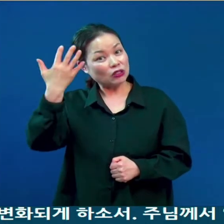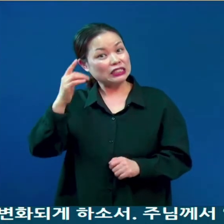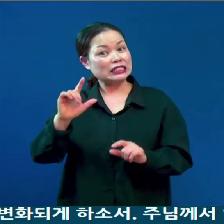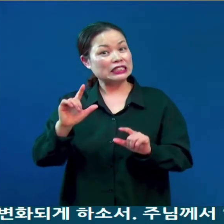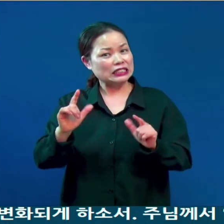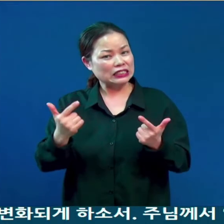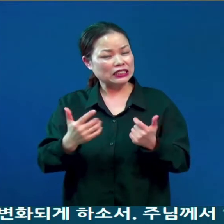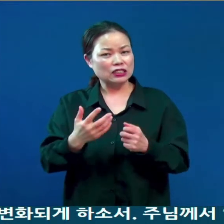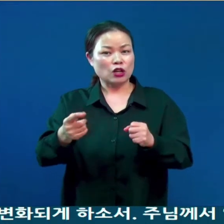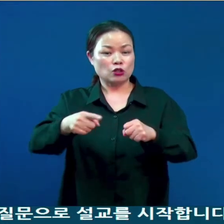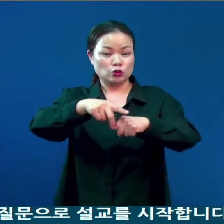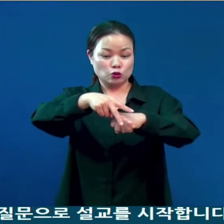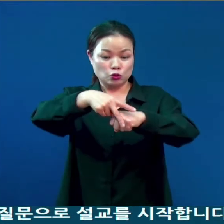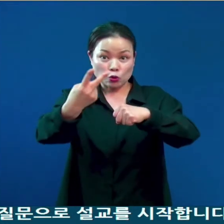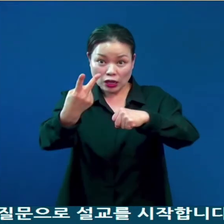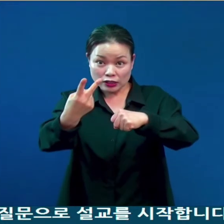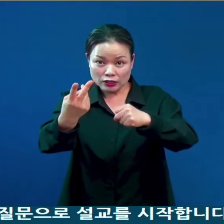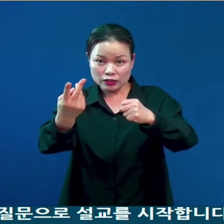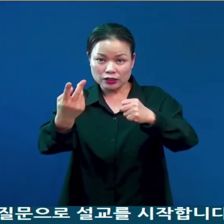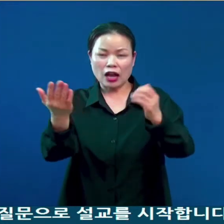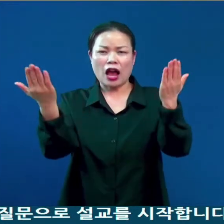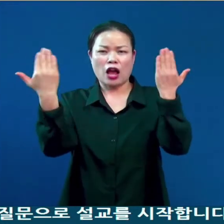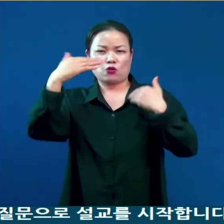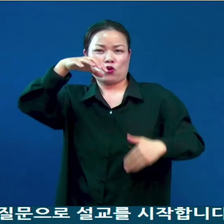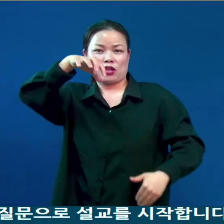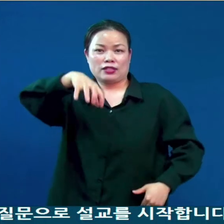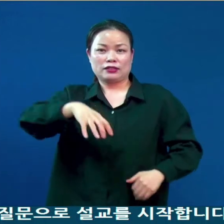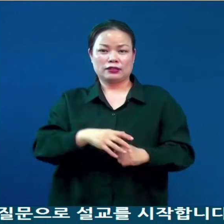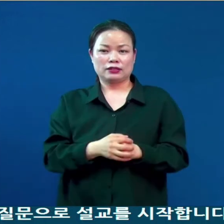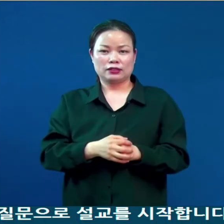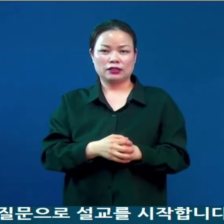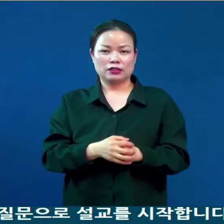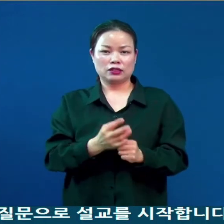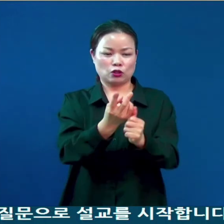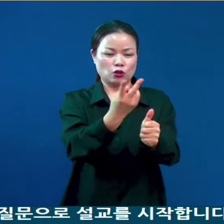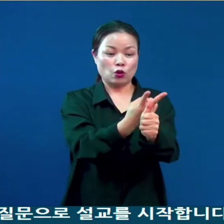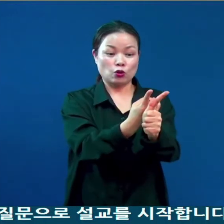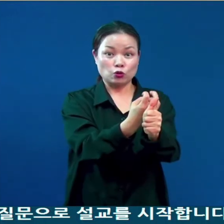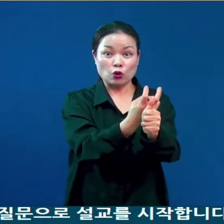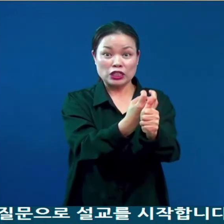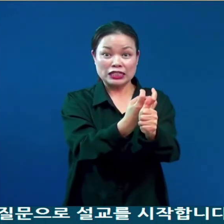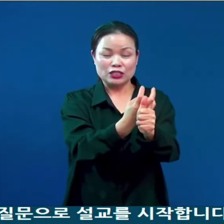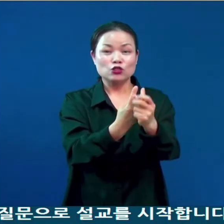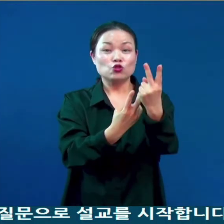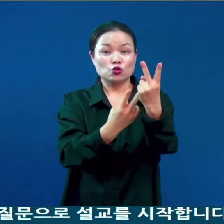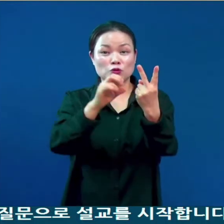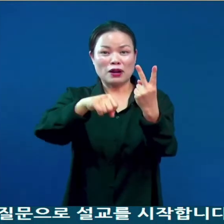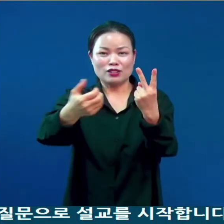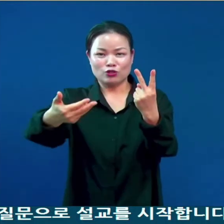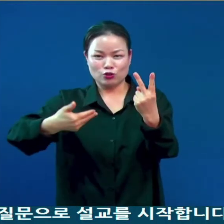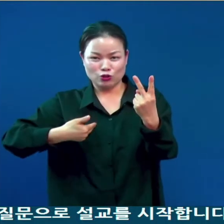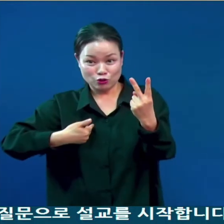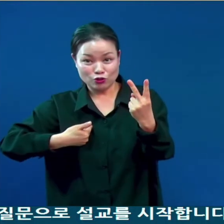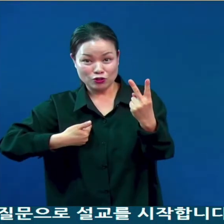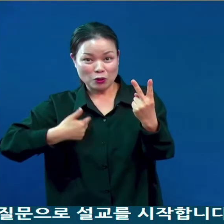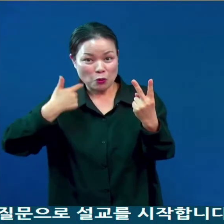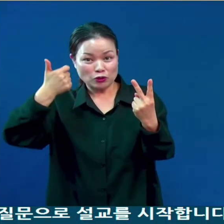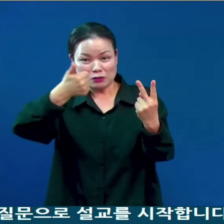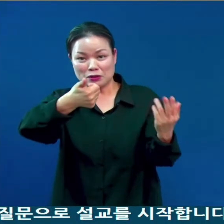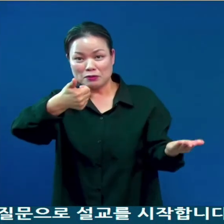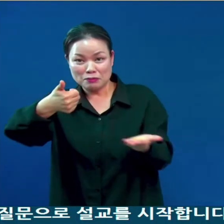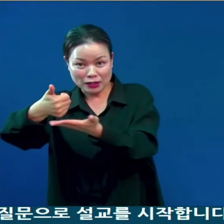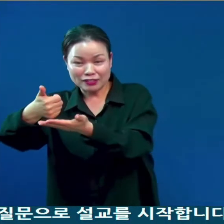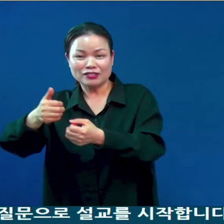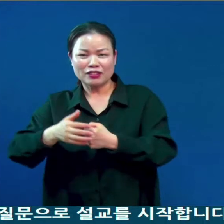뭐냐면 초등학교 2학년 때 갑자기 학교에서 이렇게 토끼 2마리를 준 적이 있습니다. 이제 갑자기 조그마한 토끼 2마리를